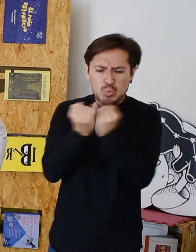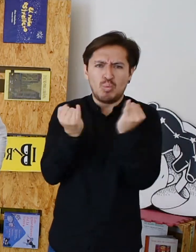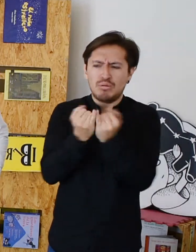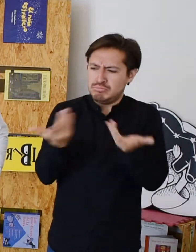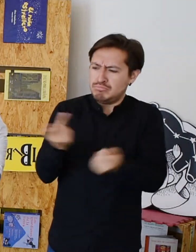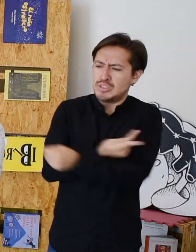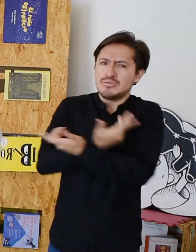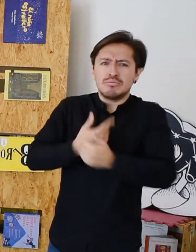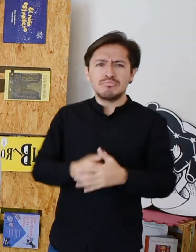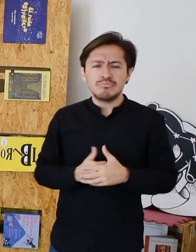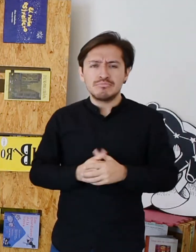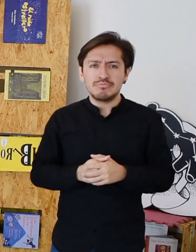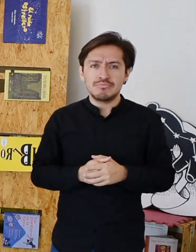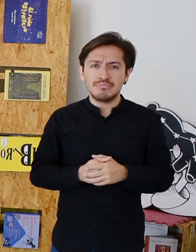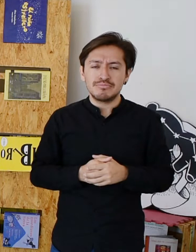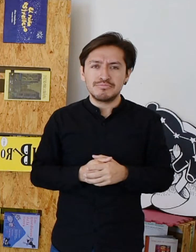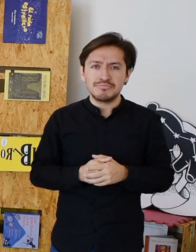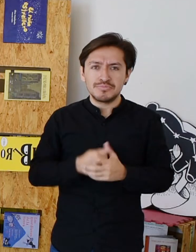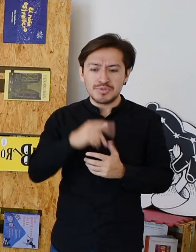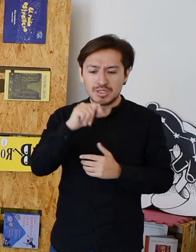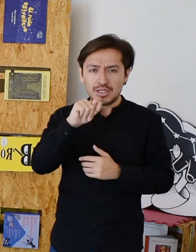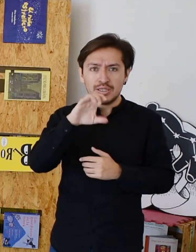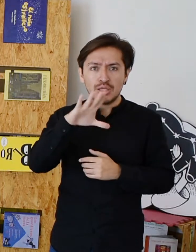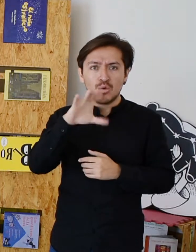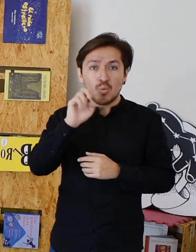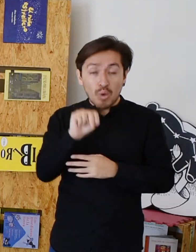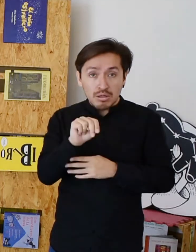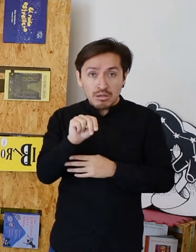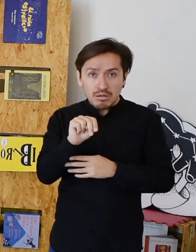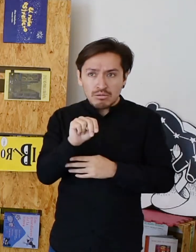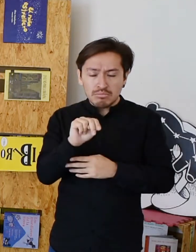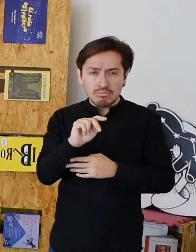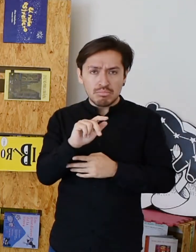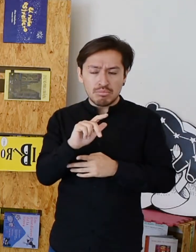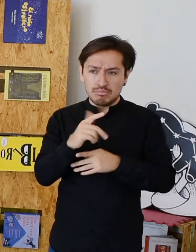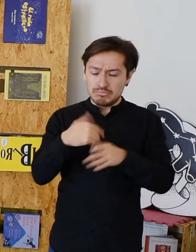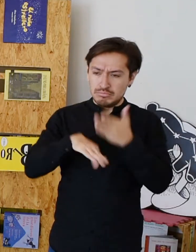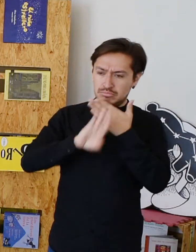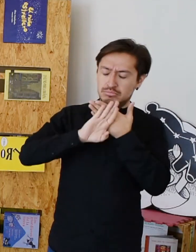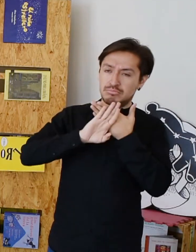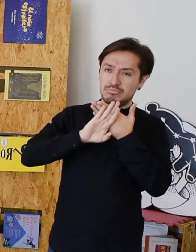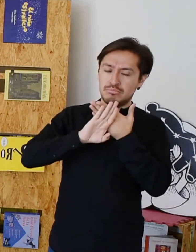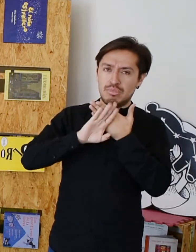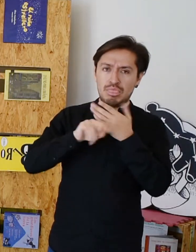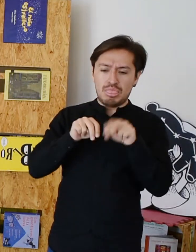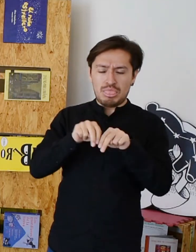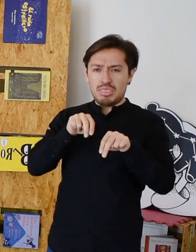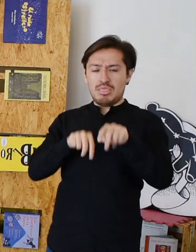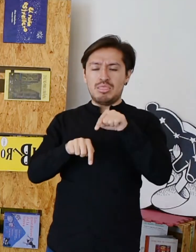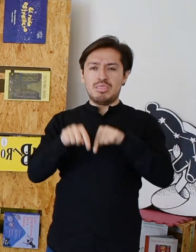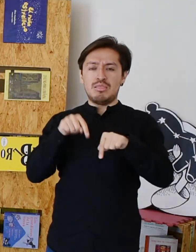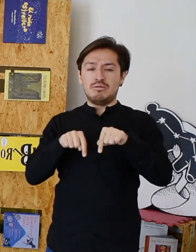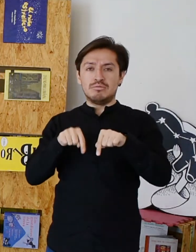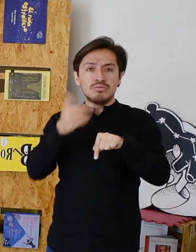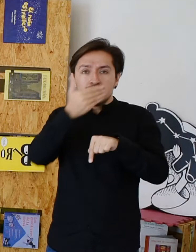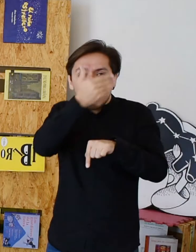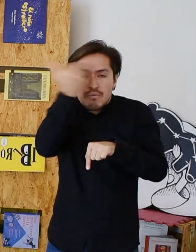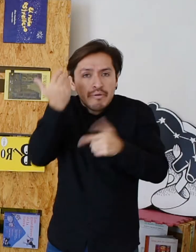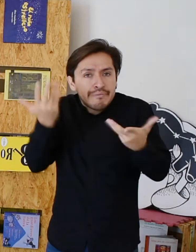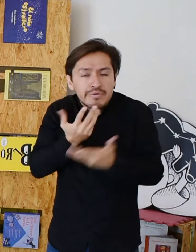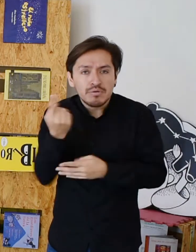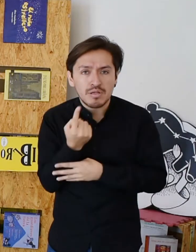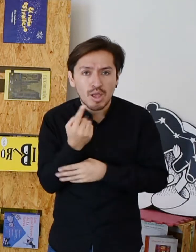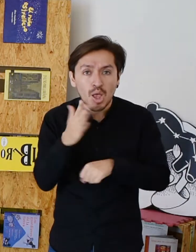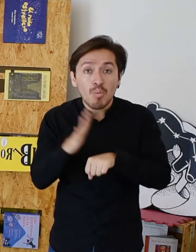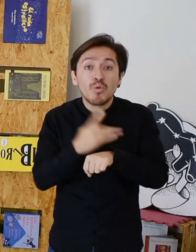tecuán? El tecuán, al verse enfrentado, retrocedió y no supo qué hacer, porque a